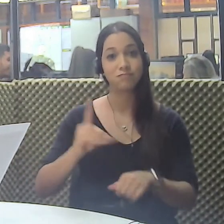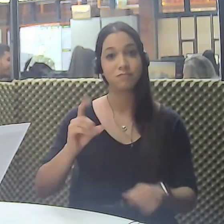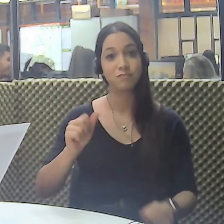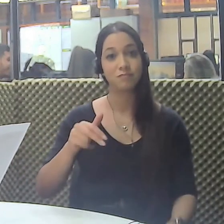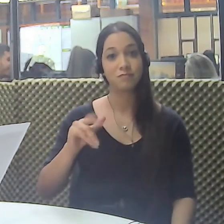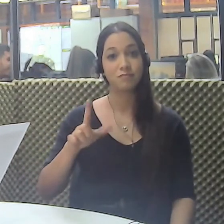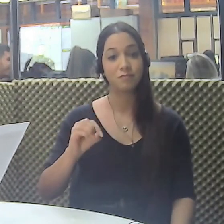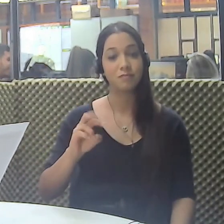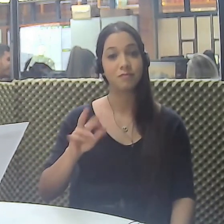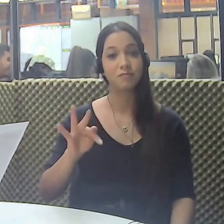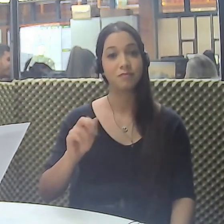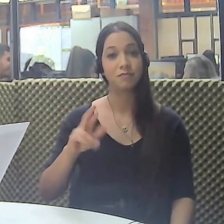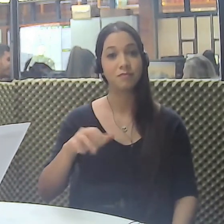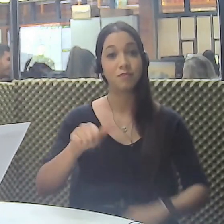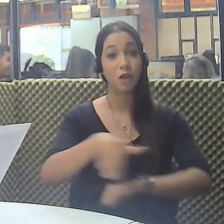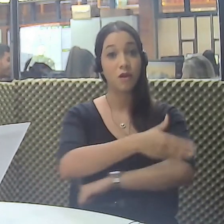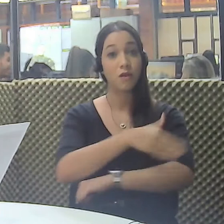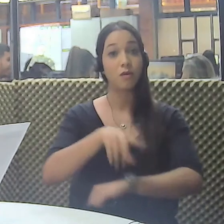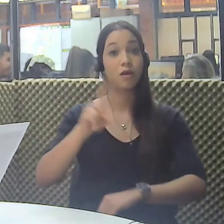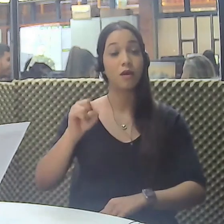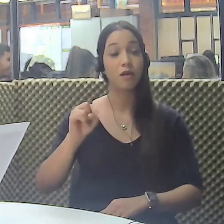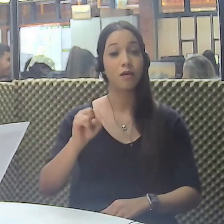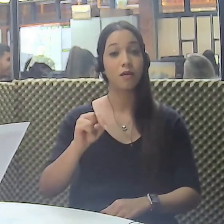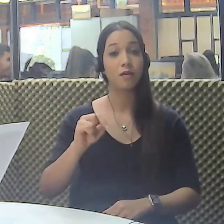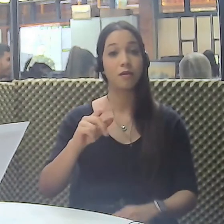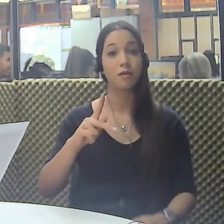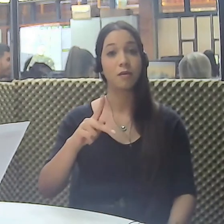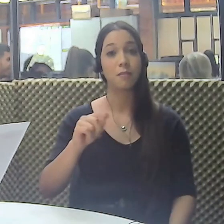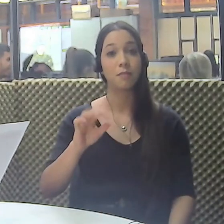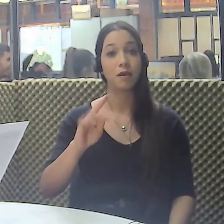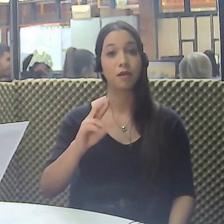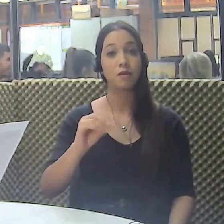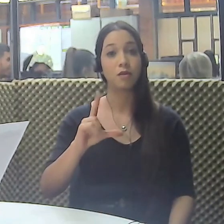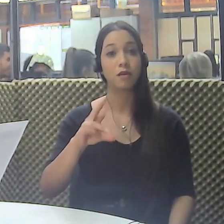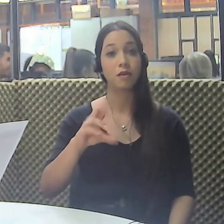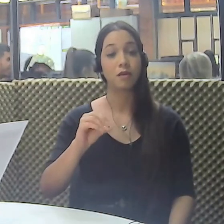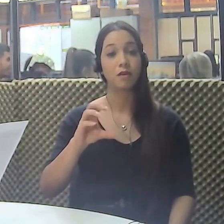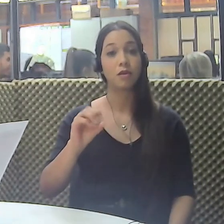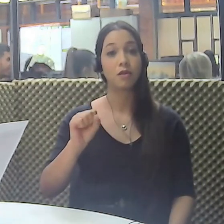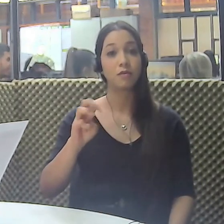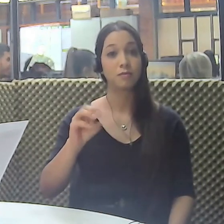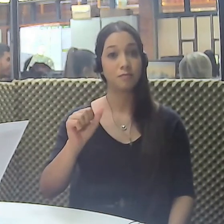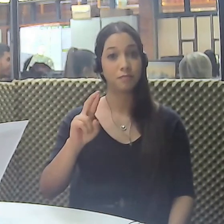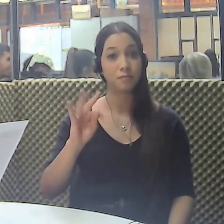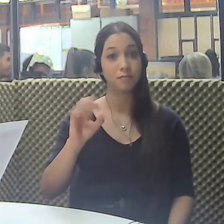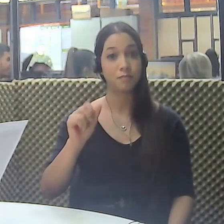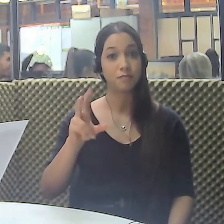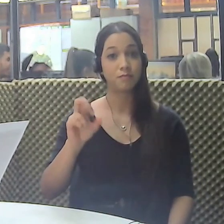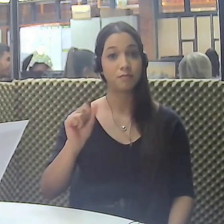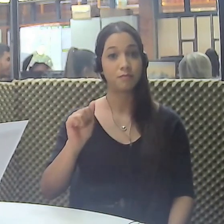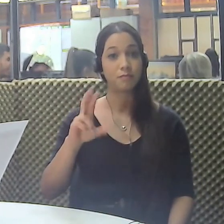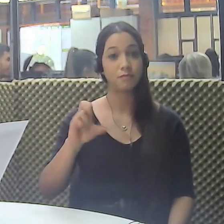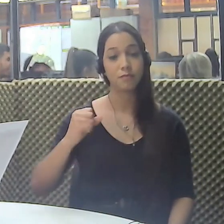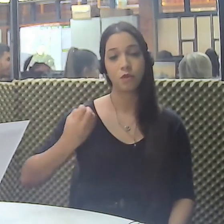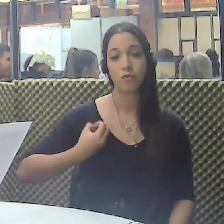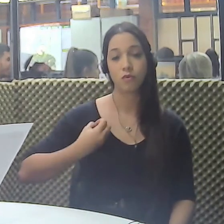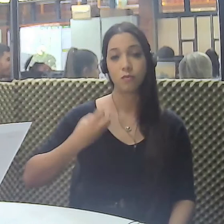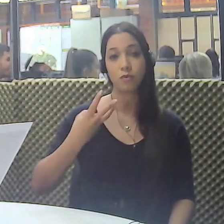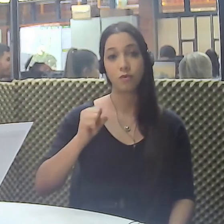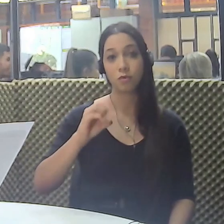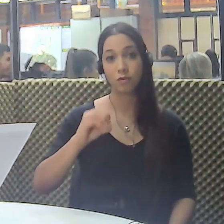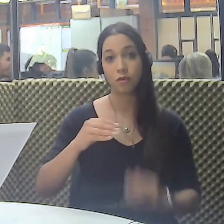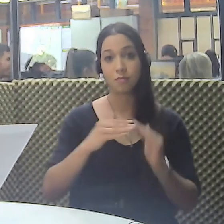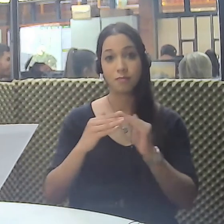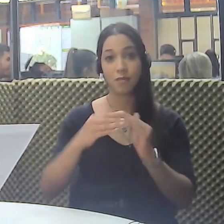Faria. O endereço do centro é Rua Patrulheiro Osmar Tavares, número 380, no